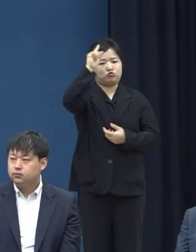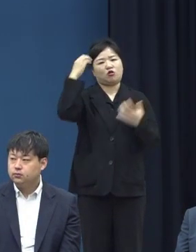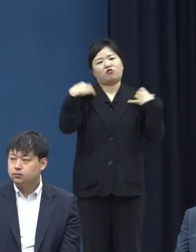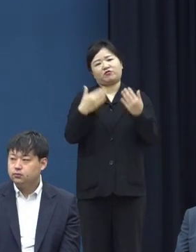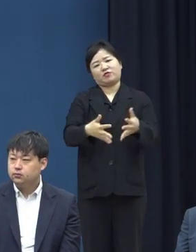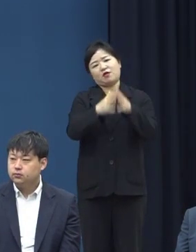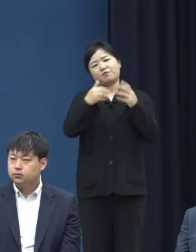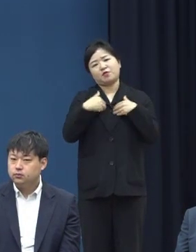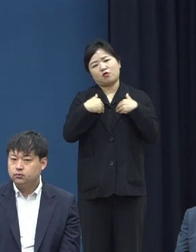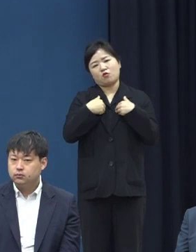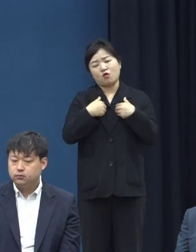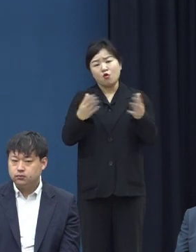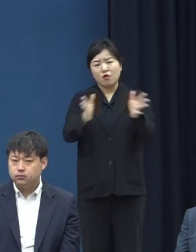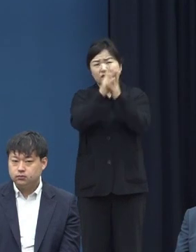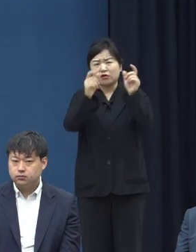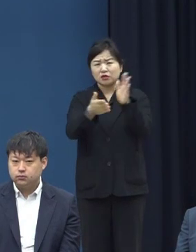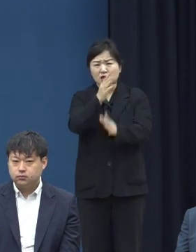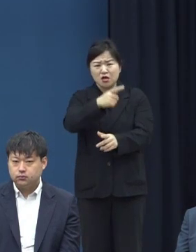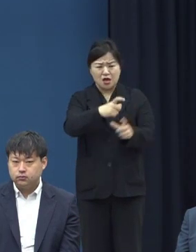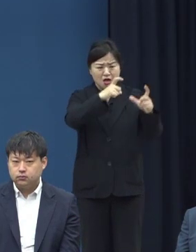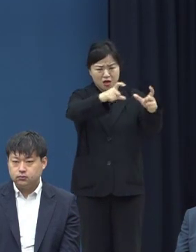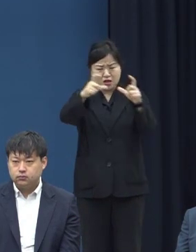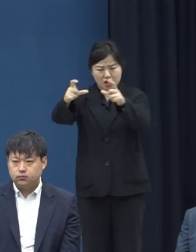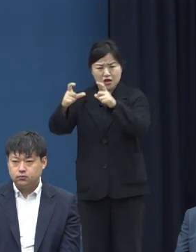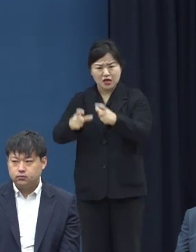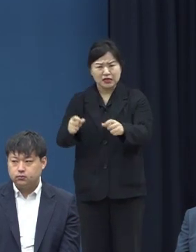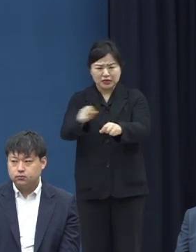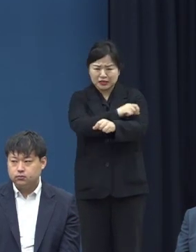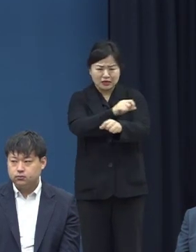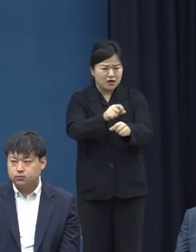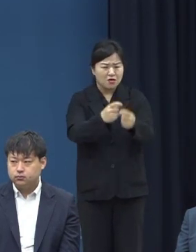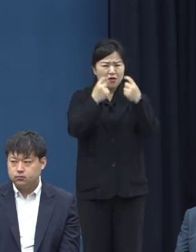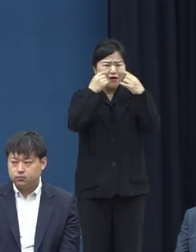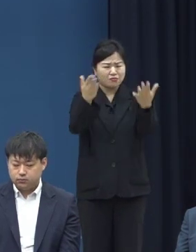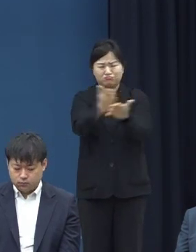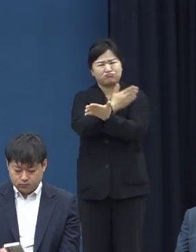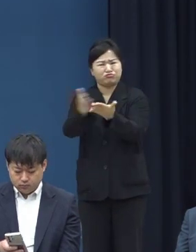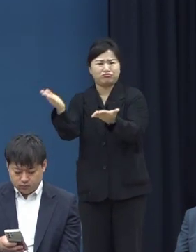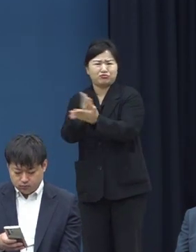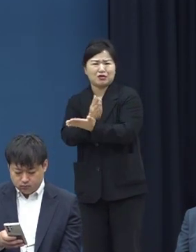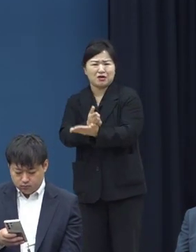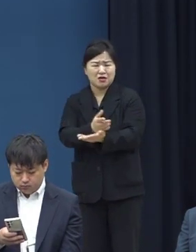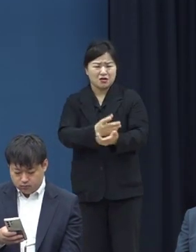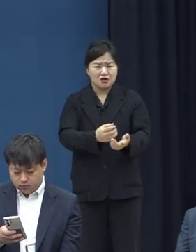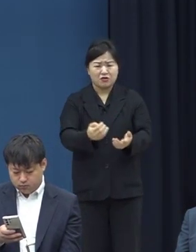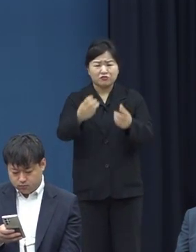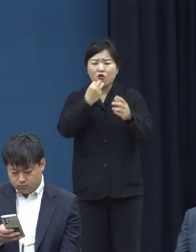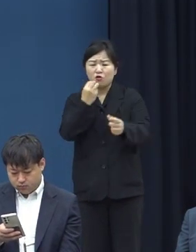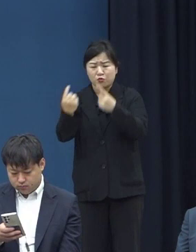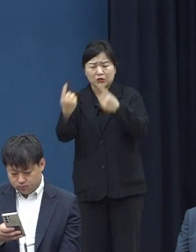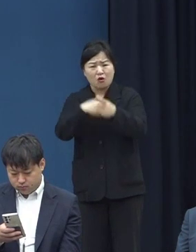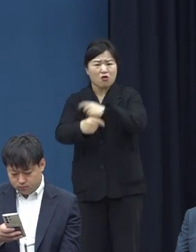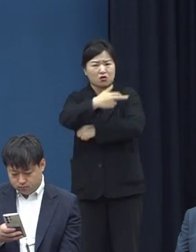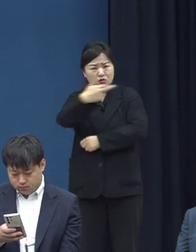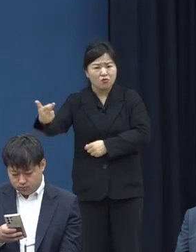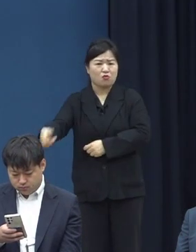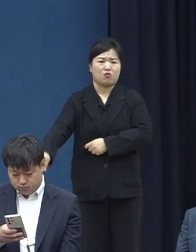구청. 화성시는 아까 말씀드린 대로 권역별 그 특색이 분명하잖아요. 면적도 서울에 1.4배나